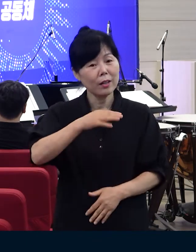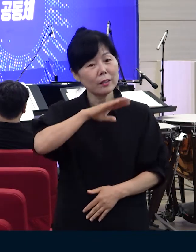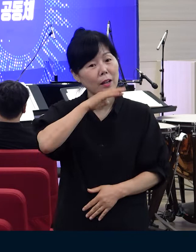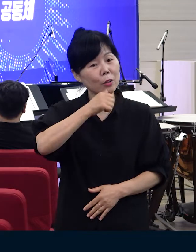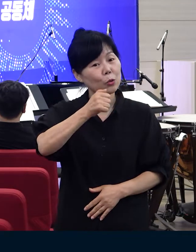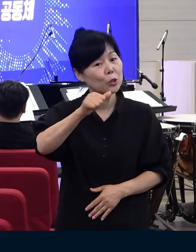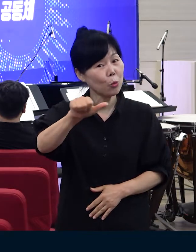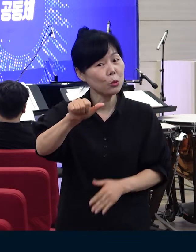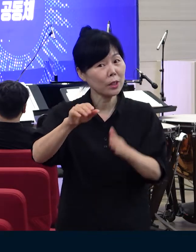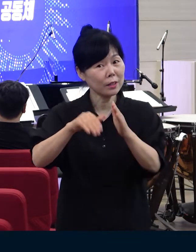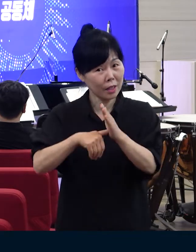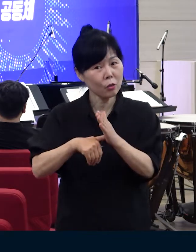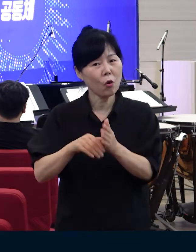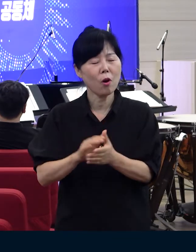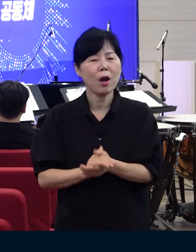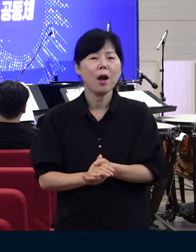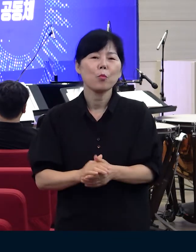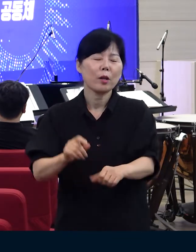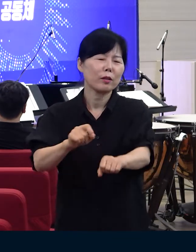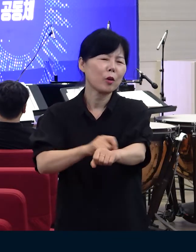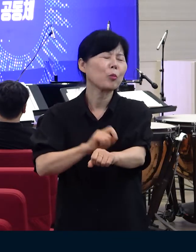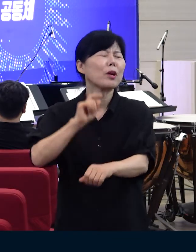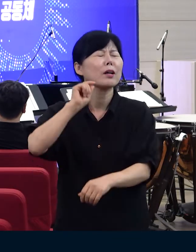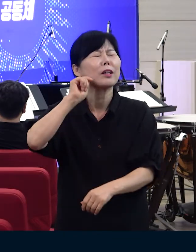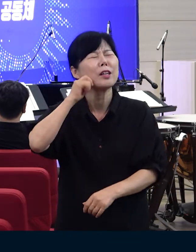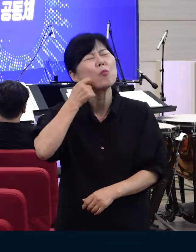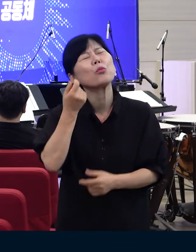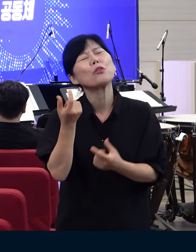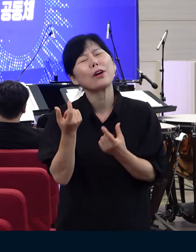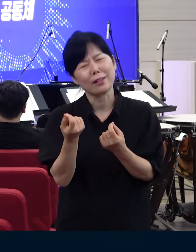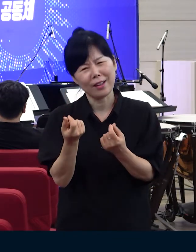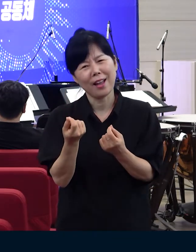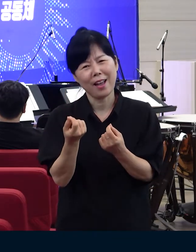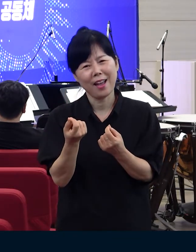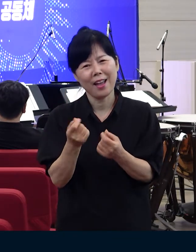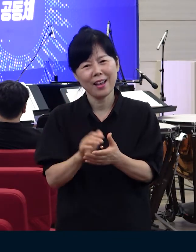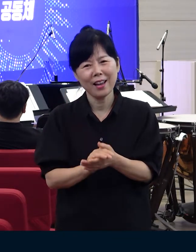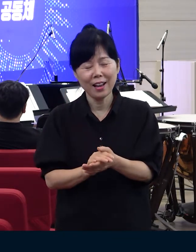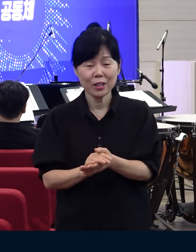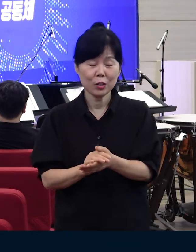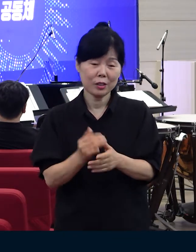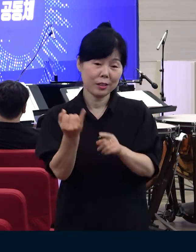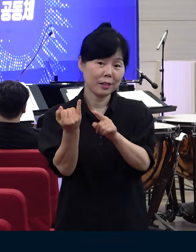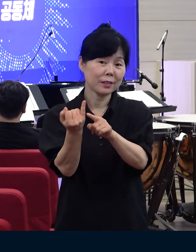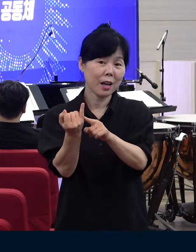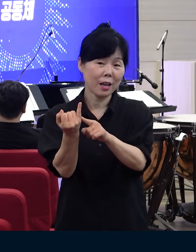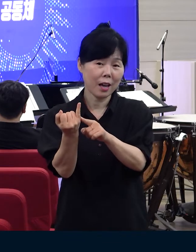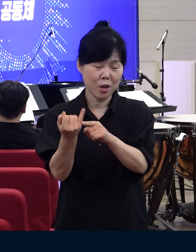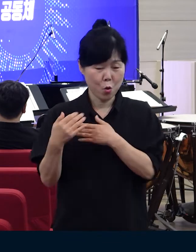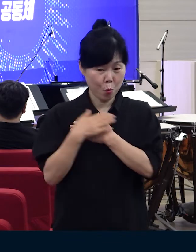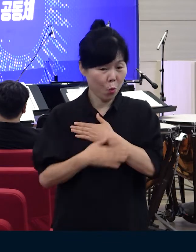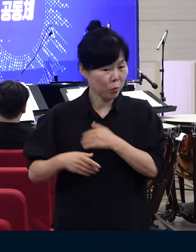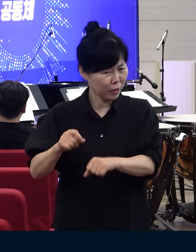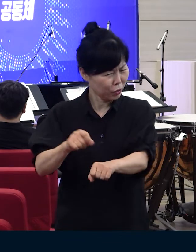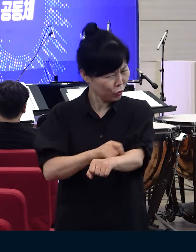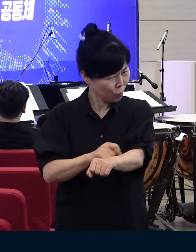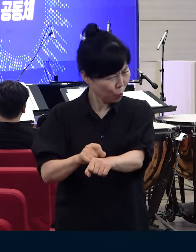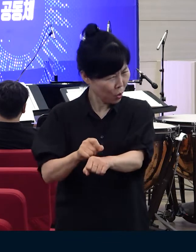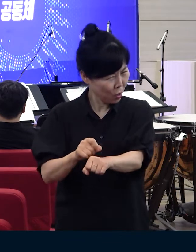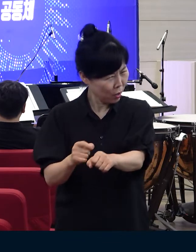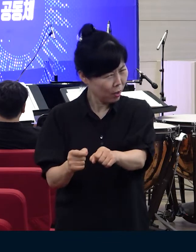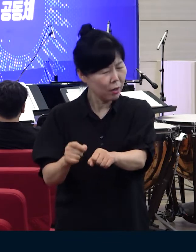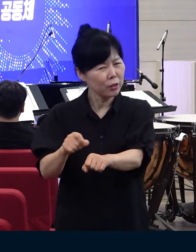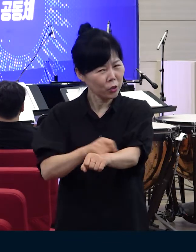젊음을 유지하는 특이 체질이었다. 사례의 체질이 특이 체질이어서 90세 아이를 낳은 사람이니까,